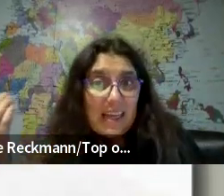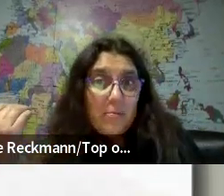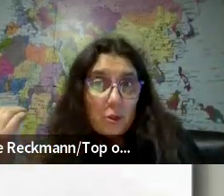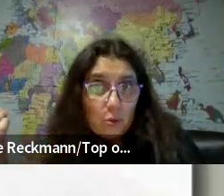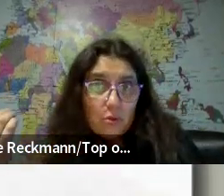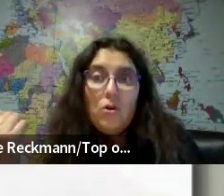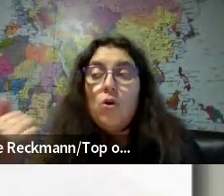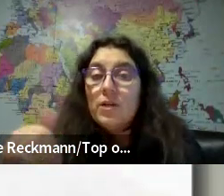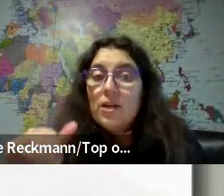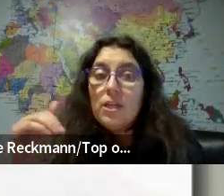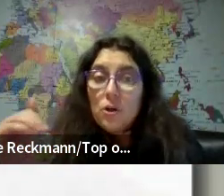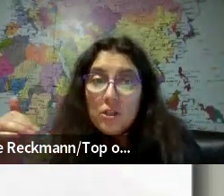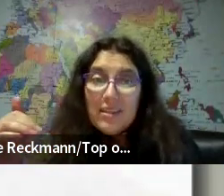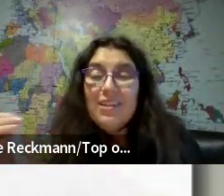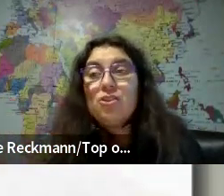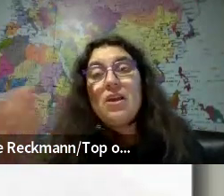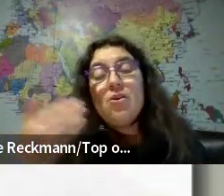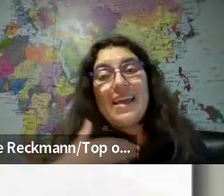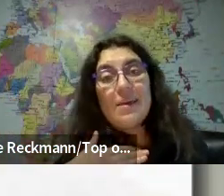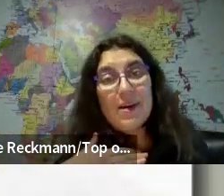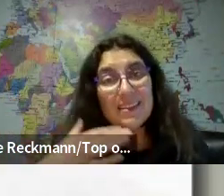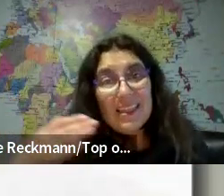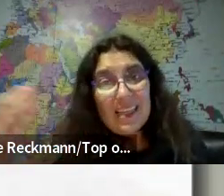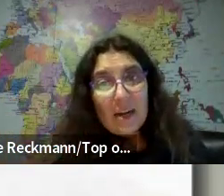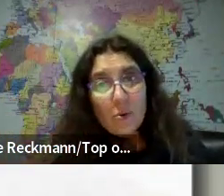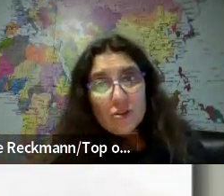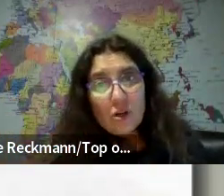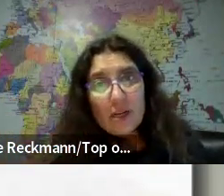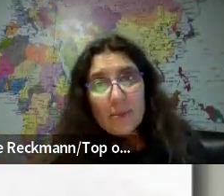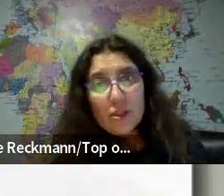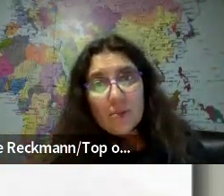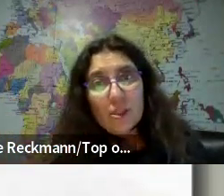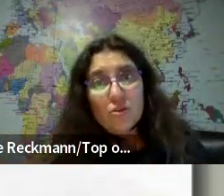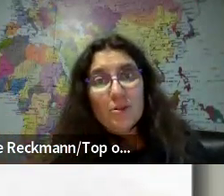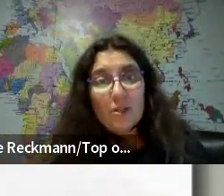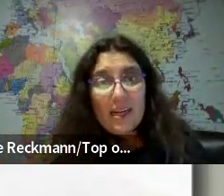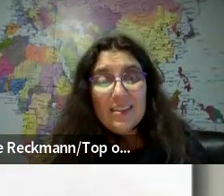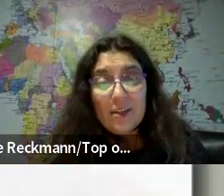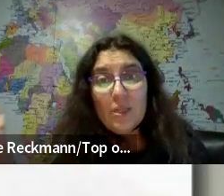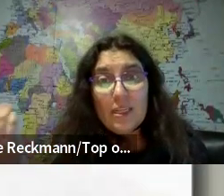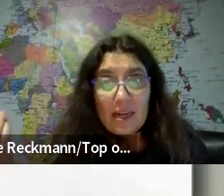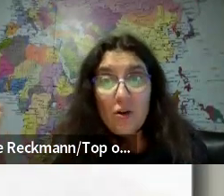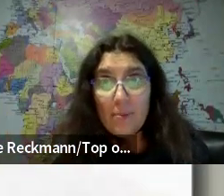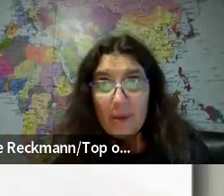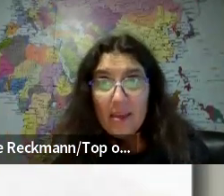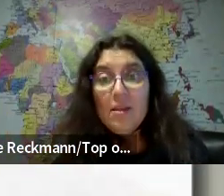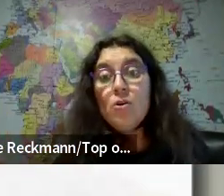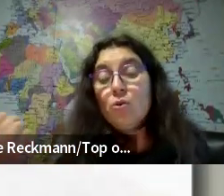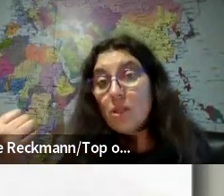de caída de producto o un riesgo de corte, yo tengo que además indicar cuáles son los elementos de protección personal que se van a utilizar, los EPP,